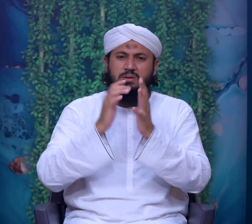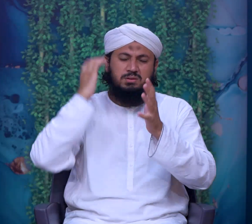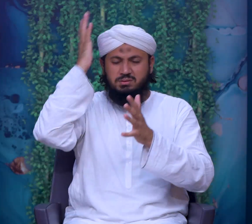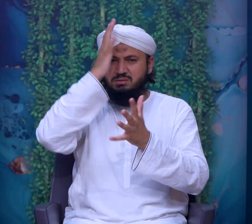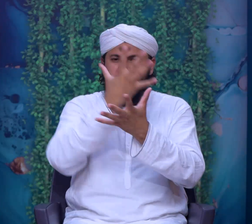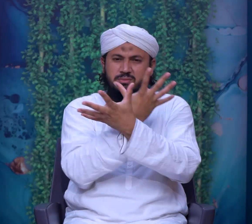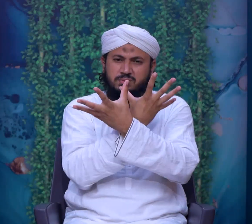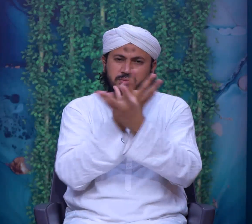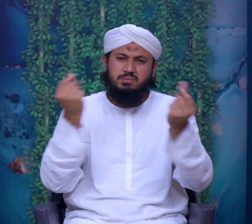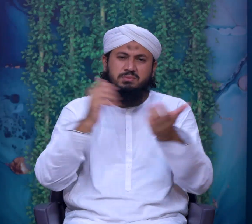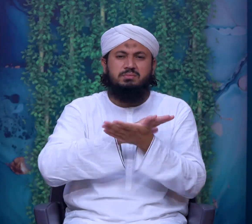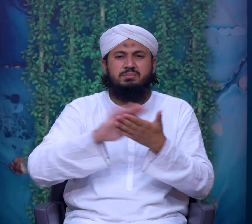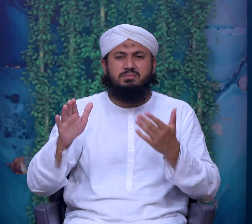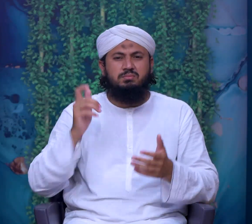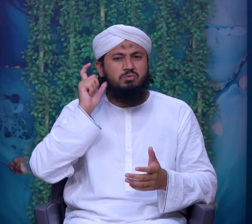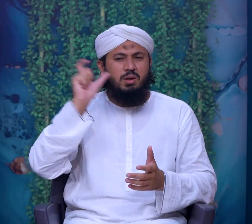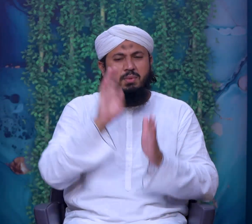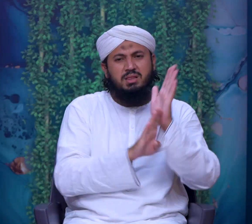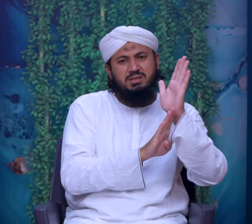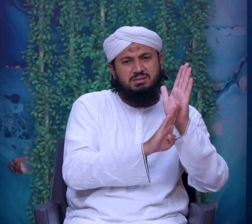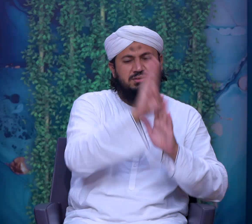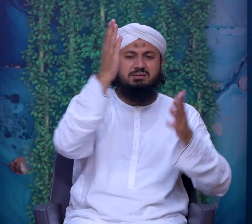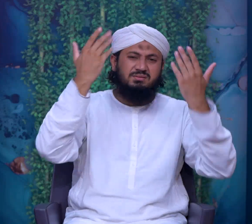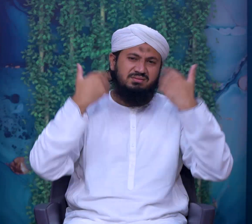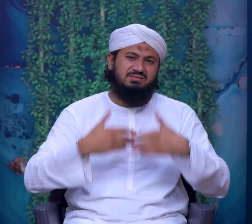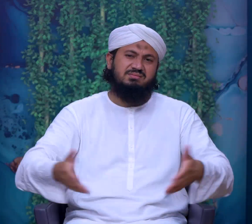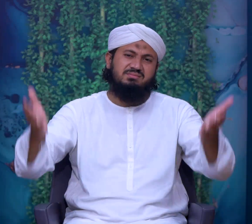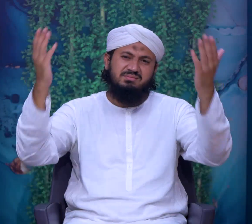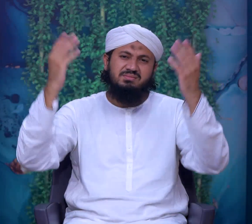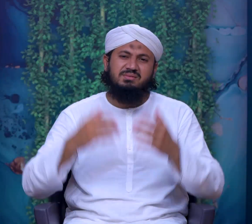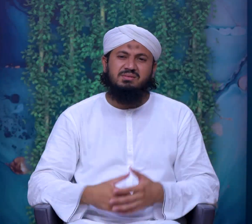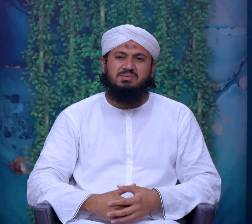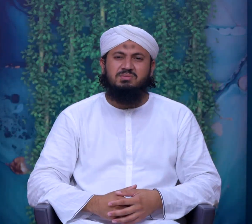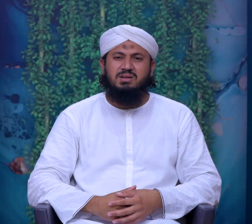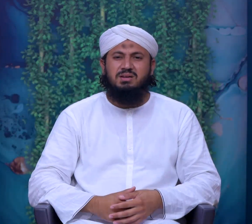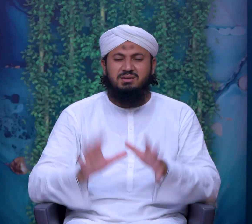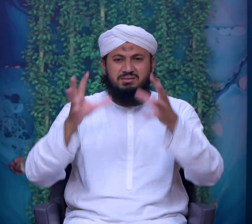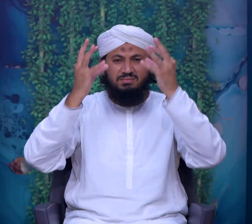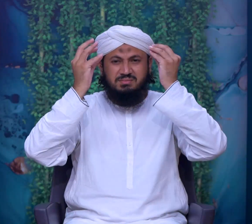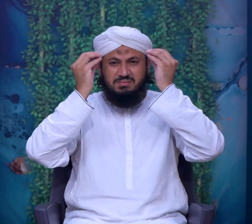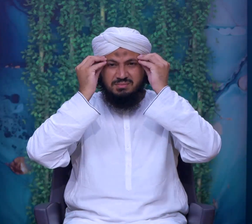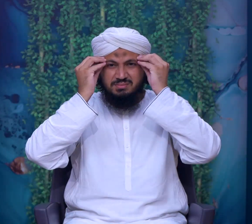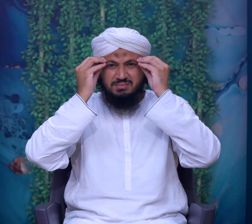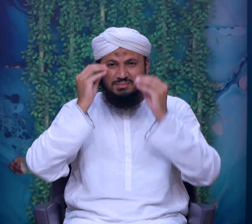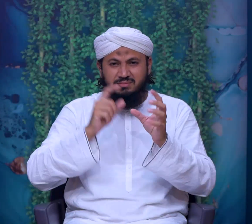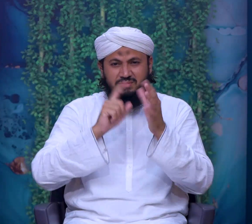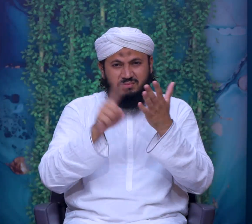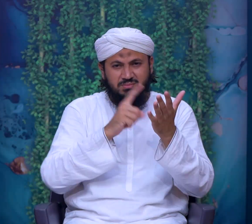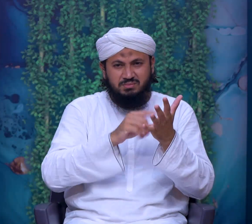کے وسیلے سے تاریکی کفر دور ہوئی اور راہ حق واضح ہوئی۔ اس آیت کریمہ کے تحت امام ابو جعفر محمد بن